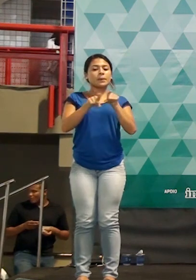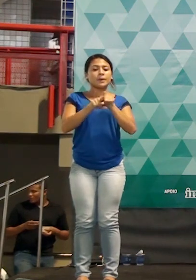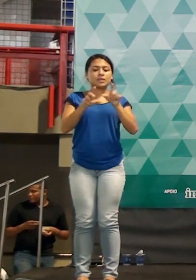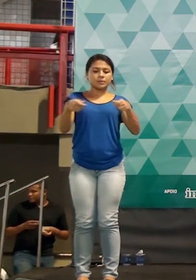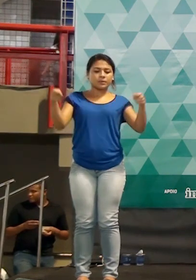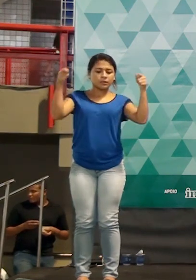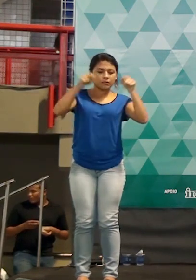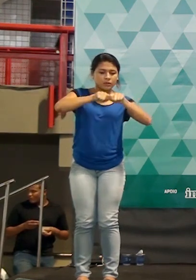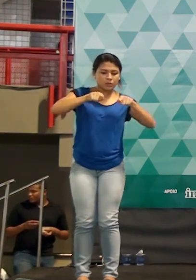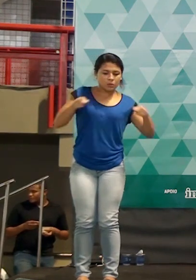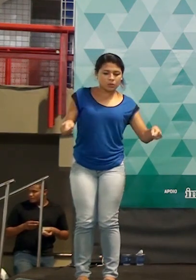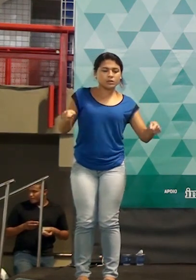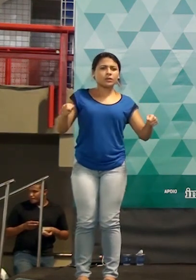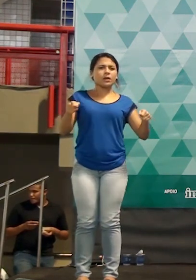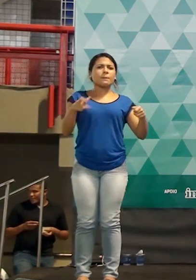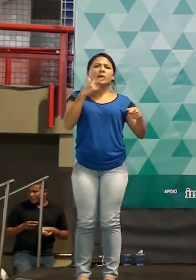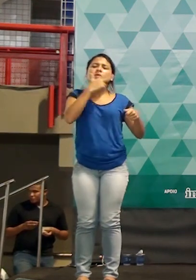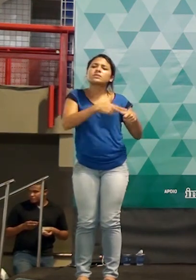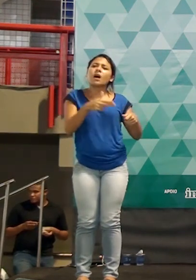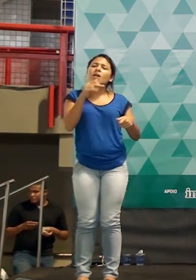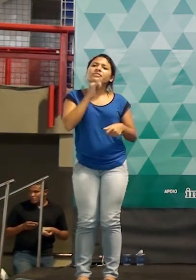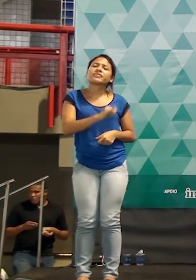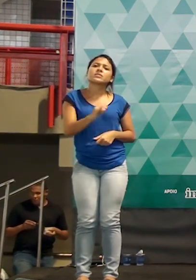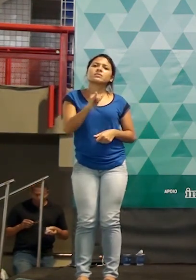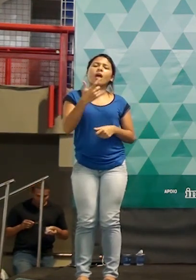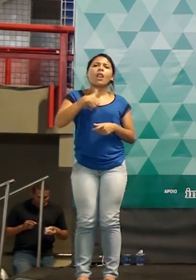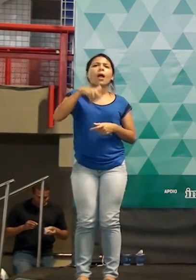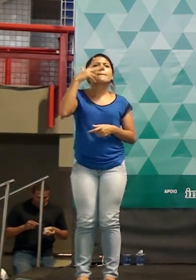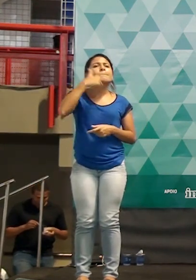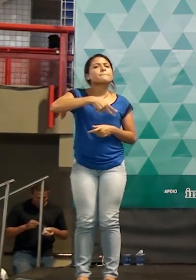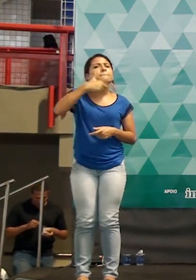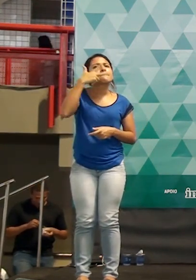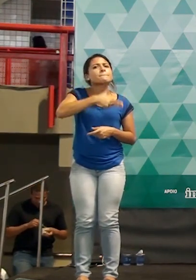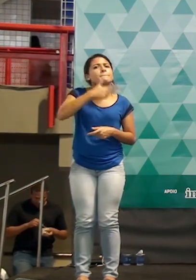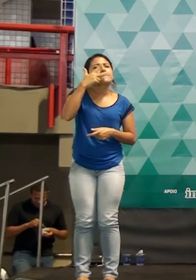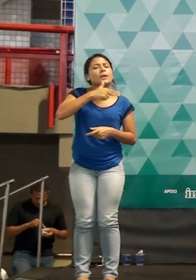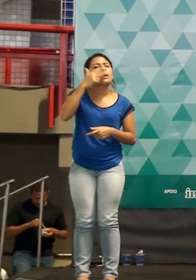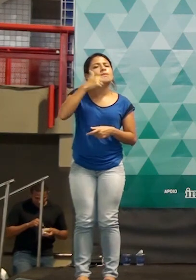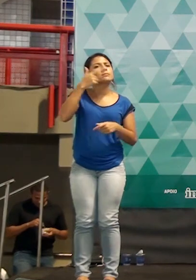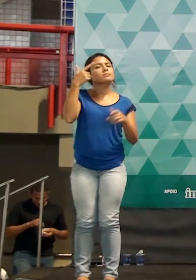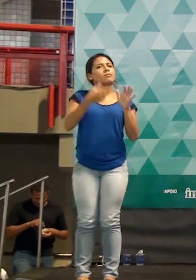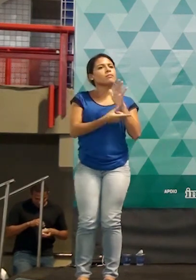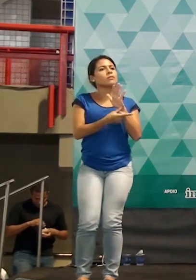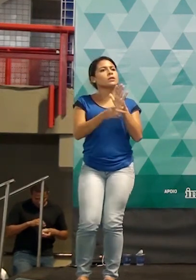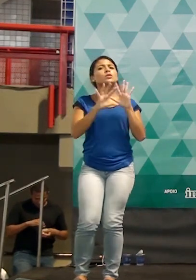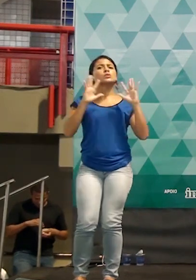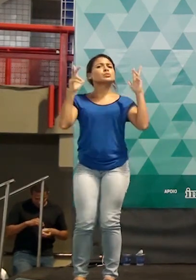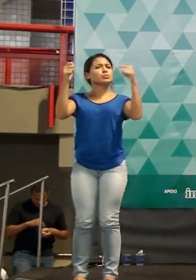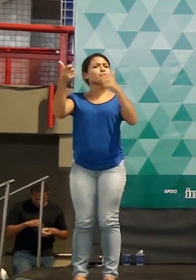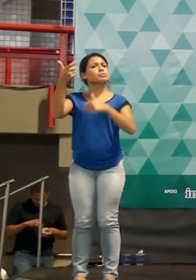caixas d'água. Gente, não tem quem aguente isso. Você está roubando informações